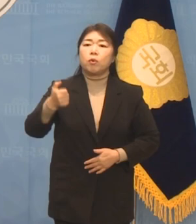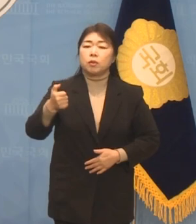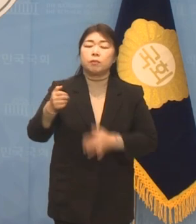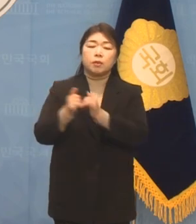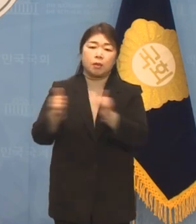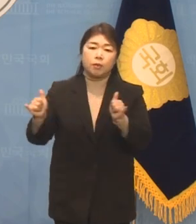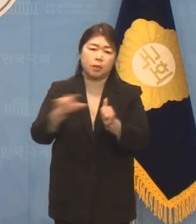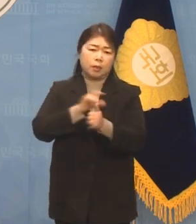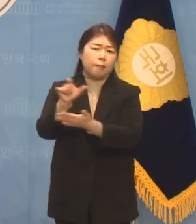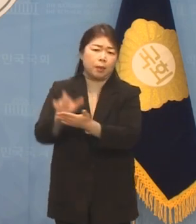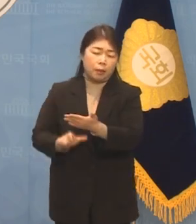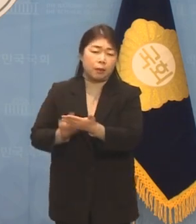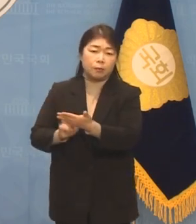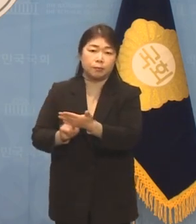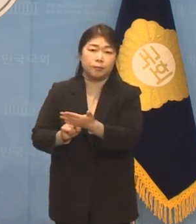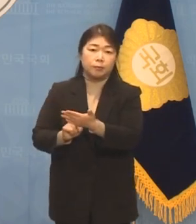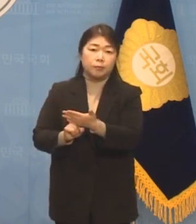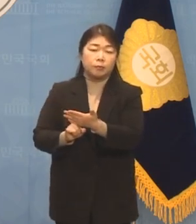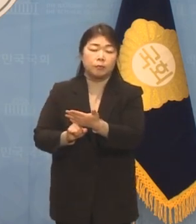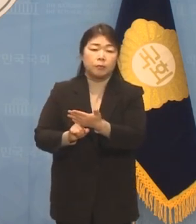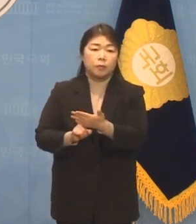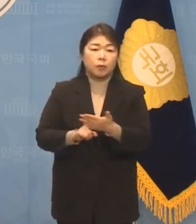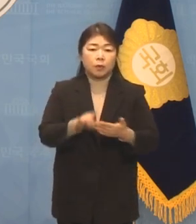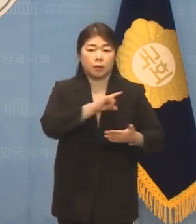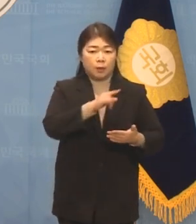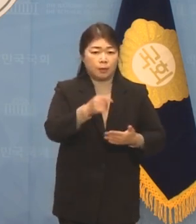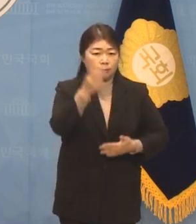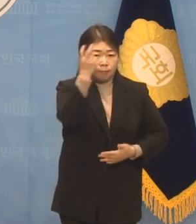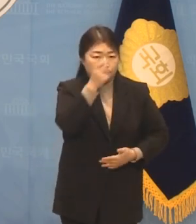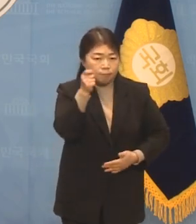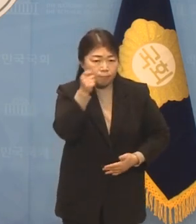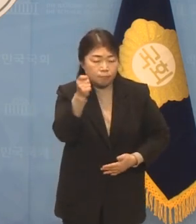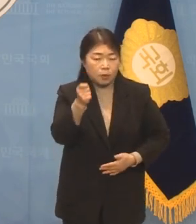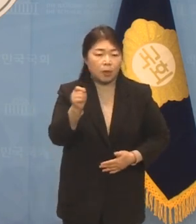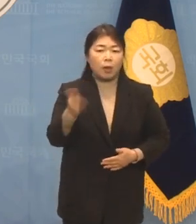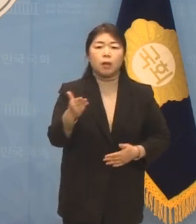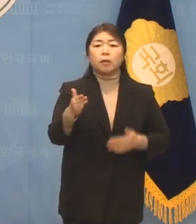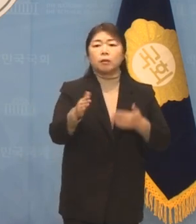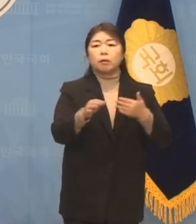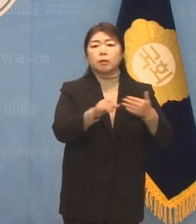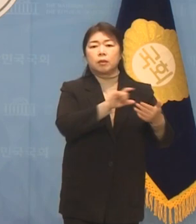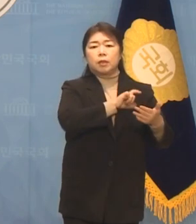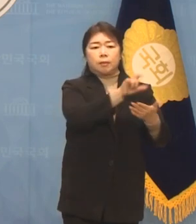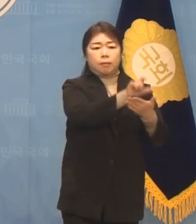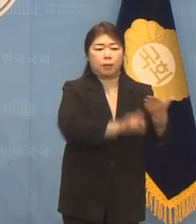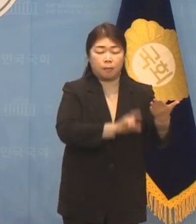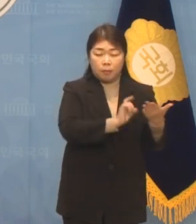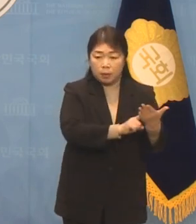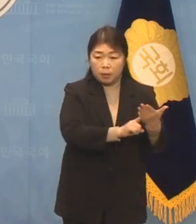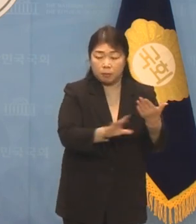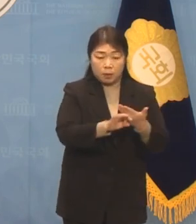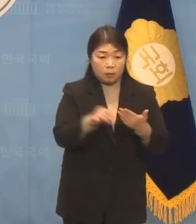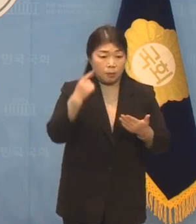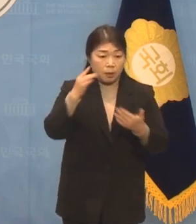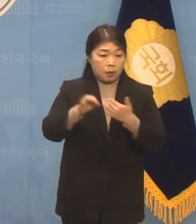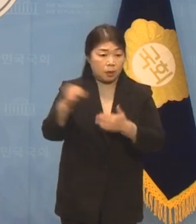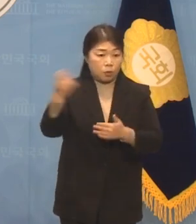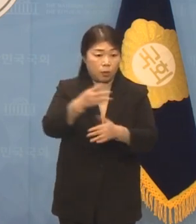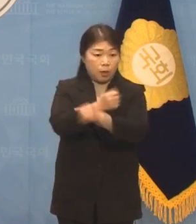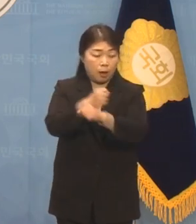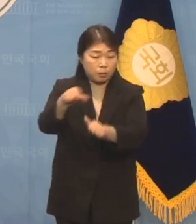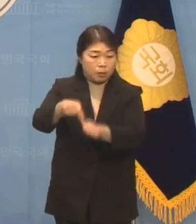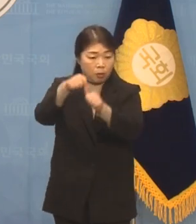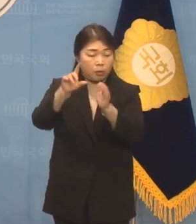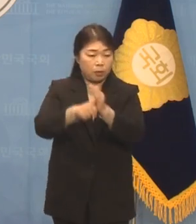해당 파일이 블랙리스트이고 이 문서가 채용 거부의 근거가 됐다면 이는 근로기준법